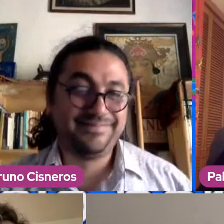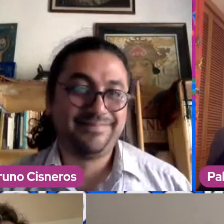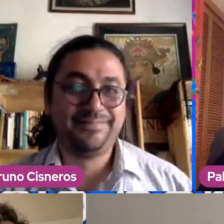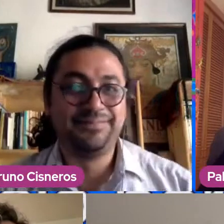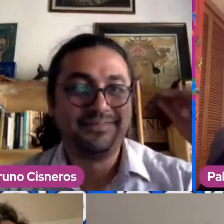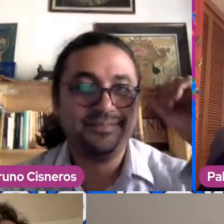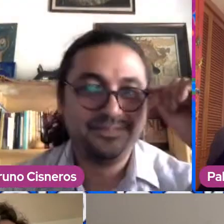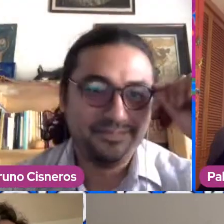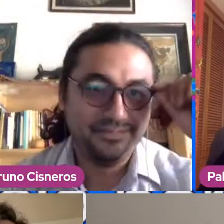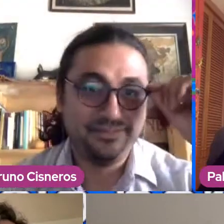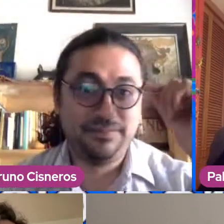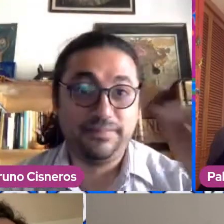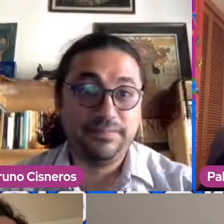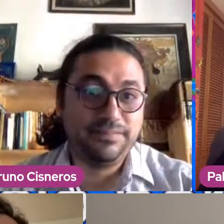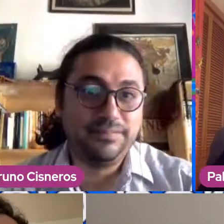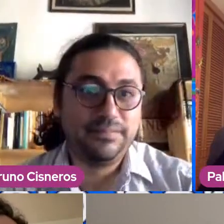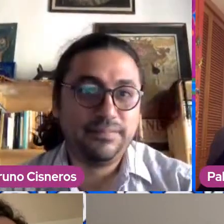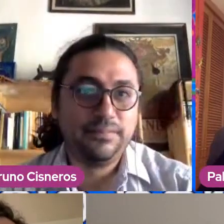Y